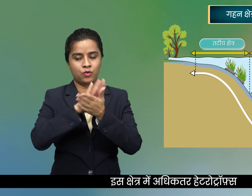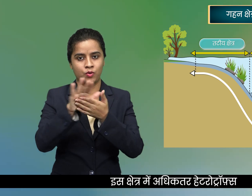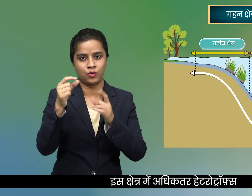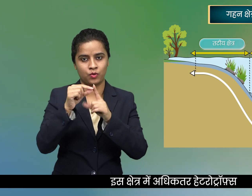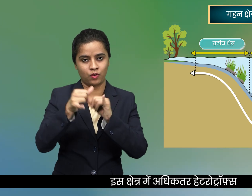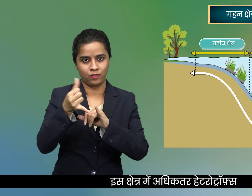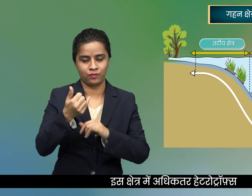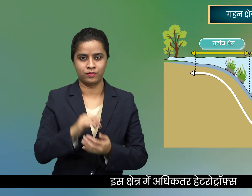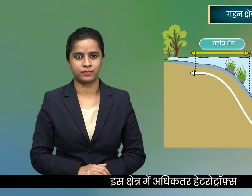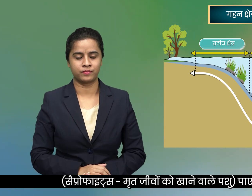हेटेरोट्रॉफ्स,